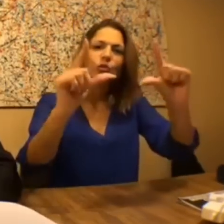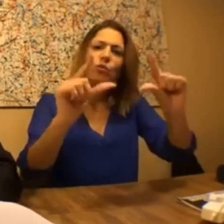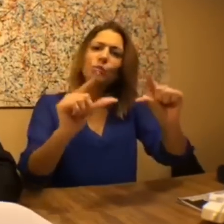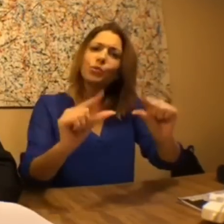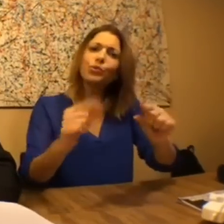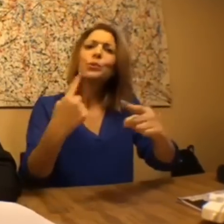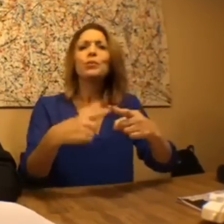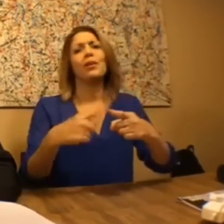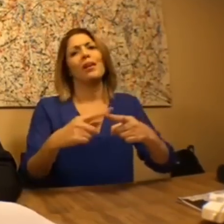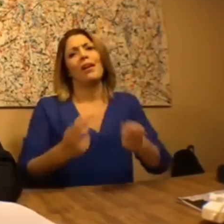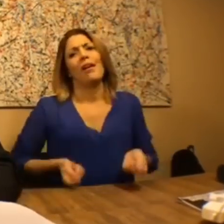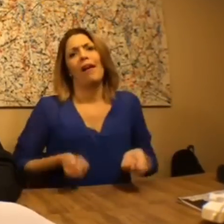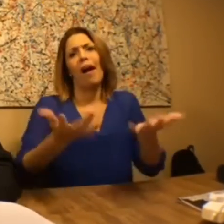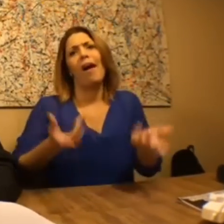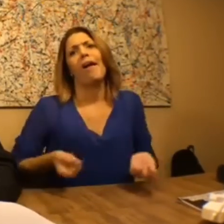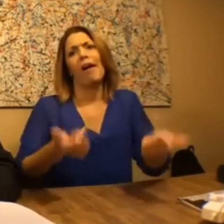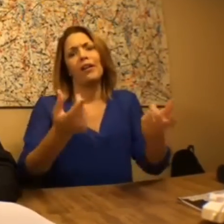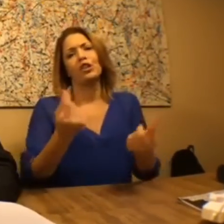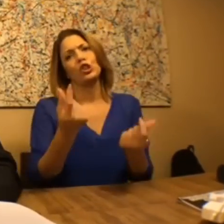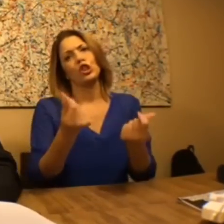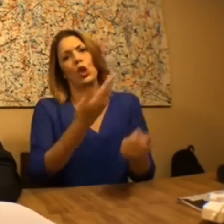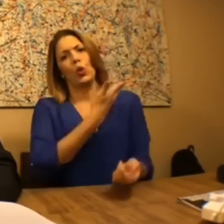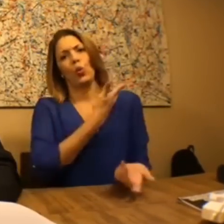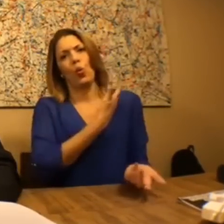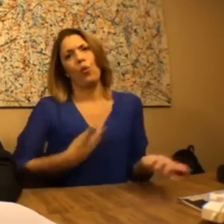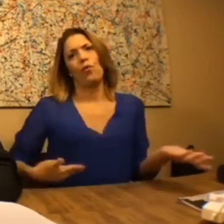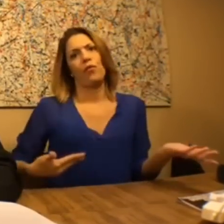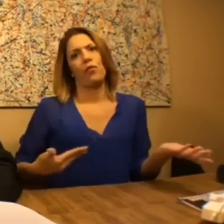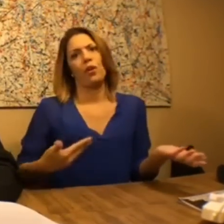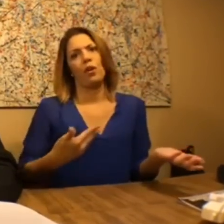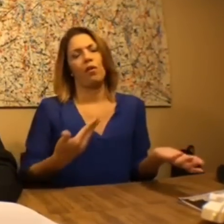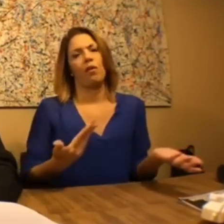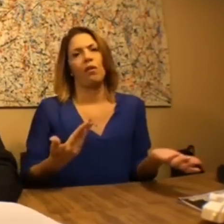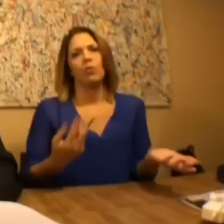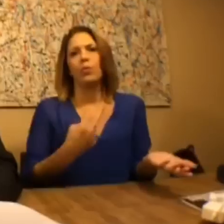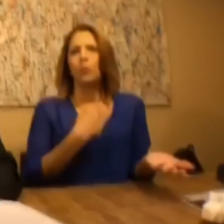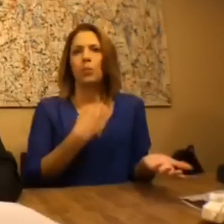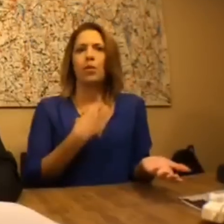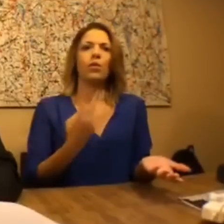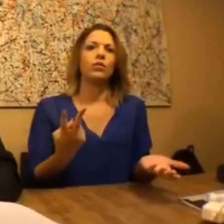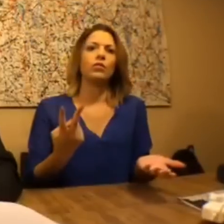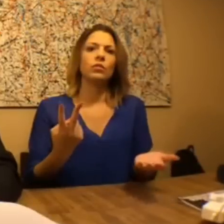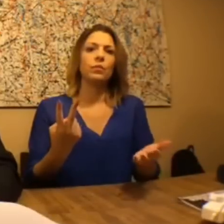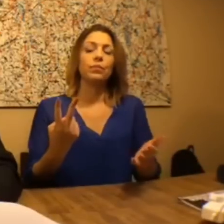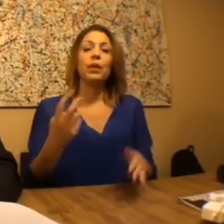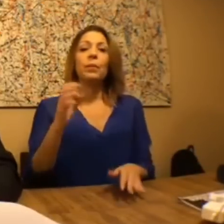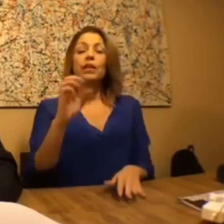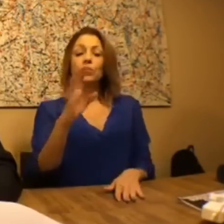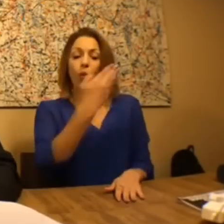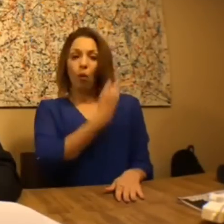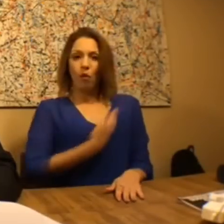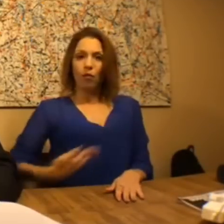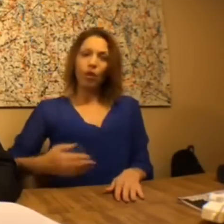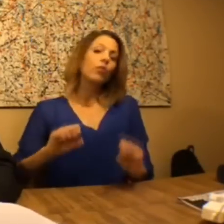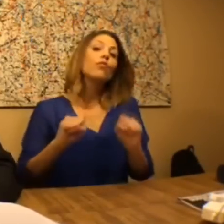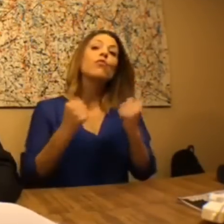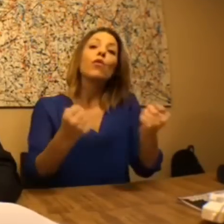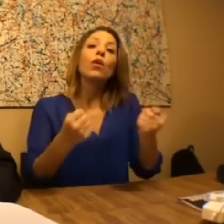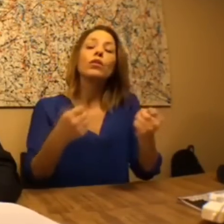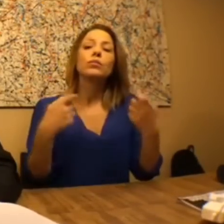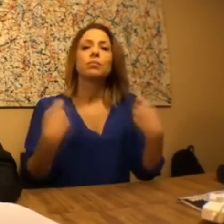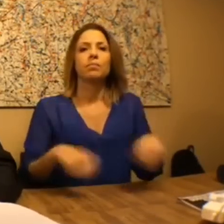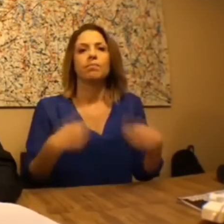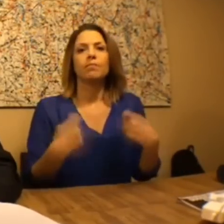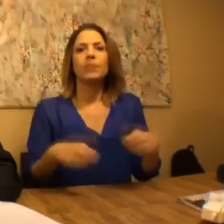aumentar a eficiência do Estado. Que Estado eficiente é aquele que não intervém. E quem realmente